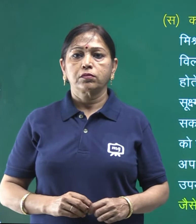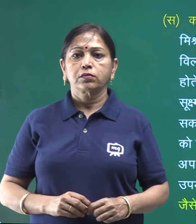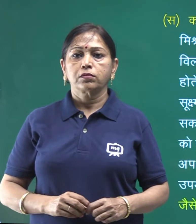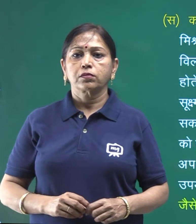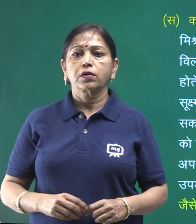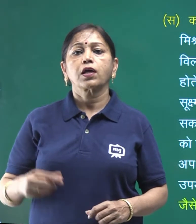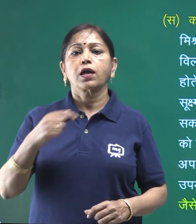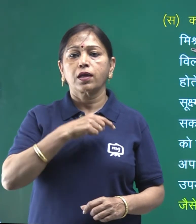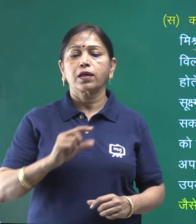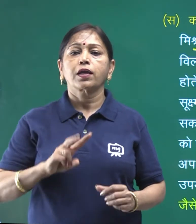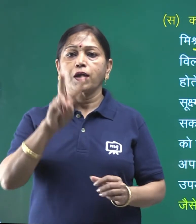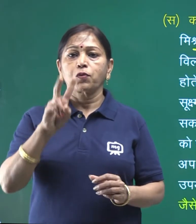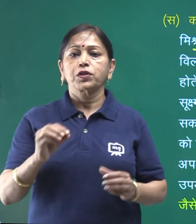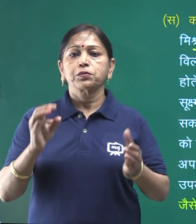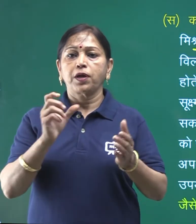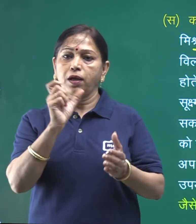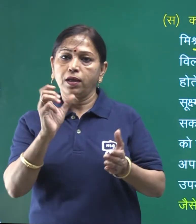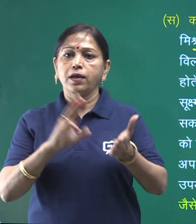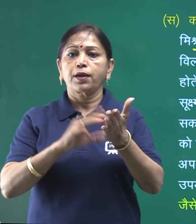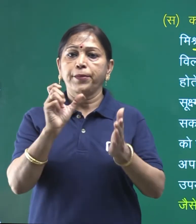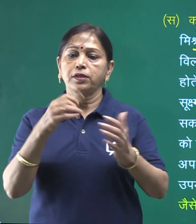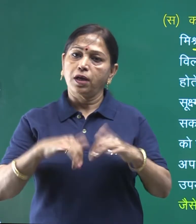ये विषमांगी मिश्रण है